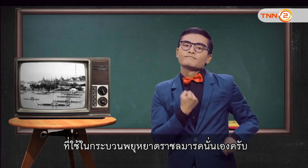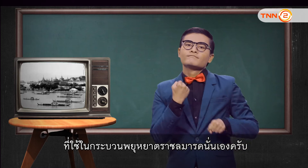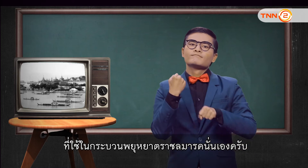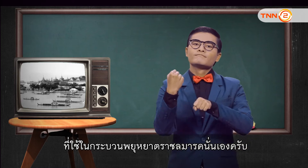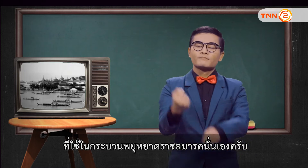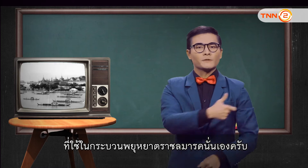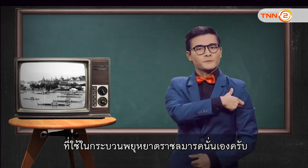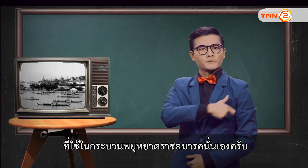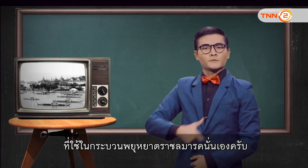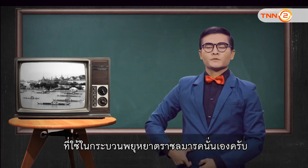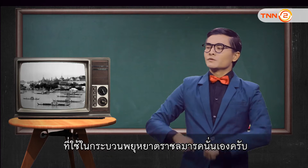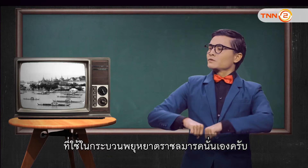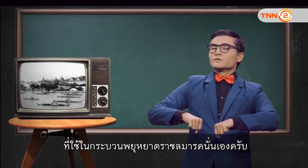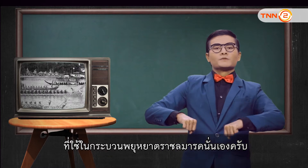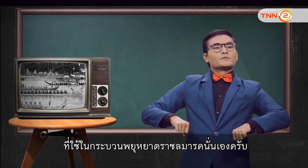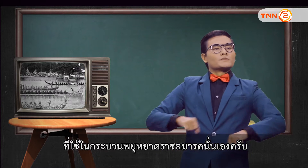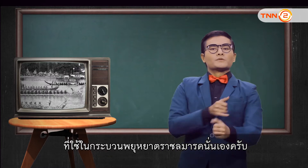ที่ใช้ในกระบวนพระยุหยาตราชลมารคนั่นเองครับ